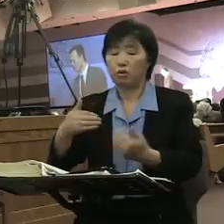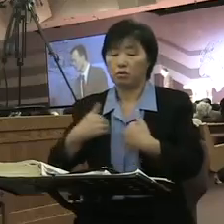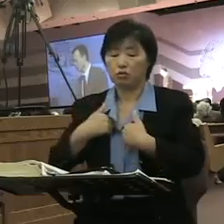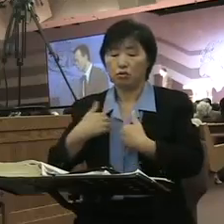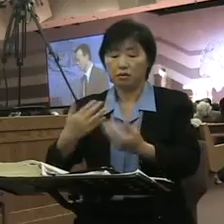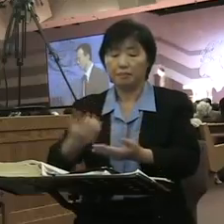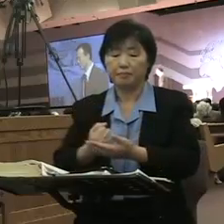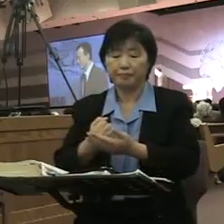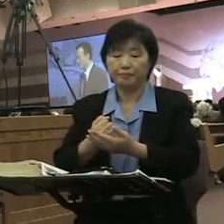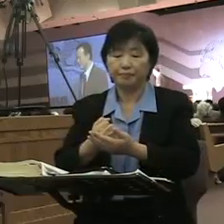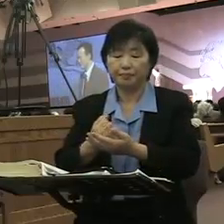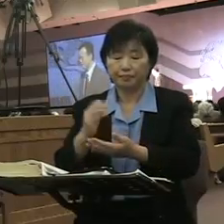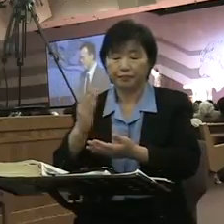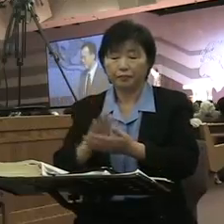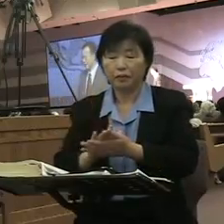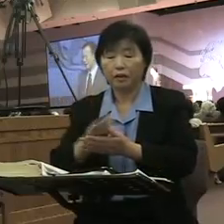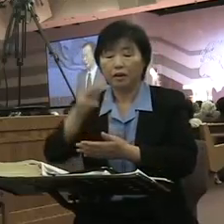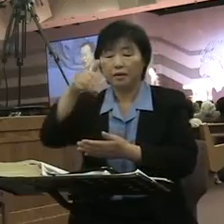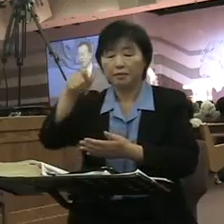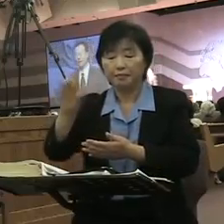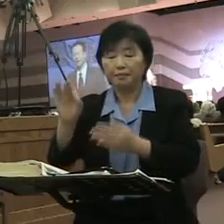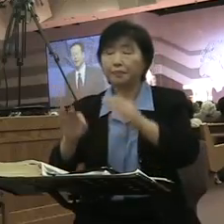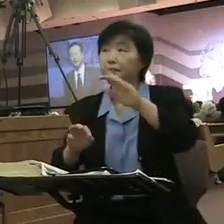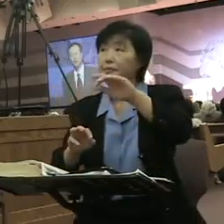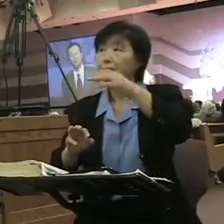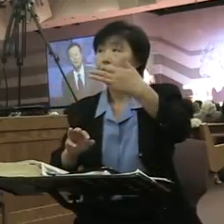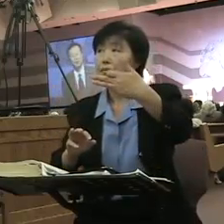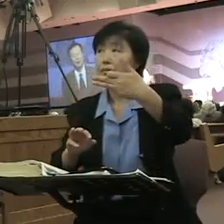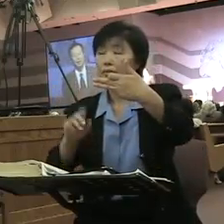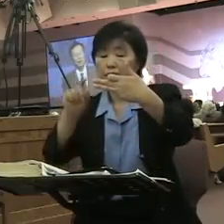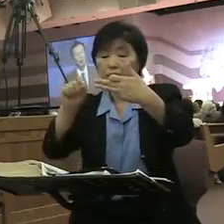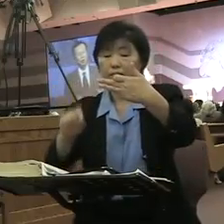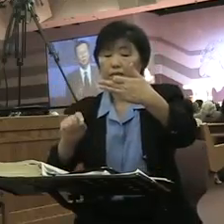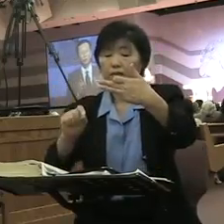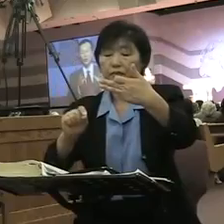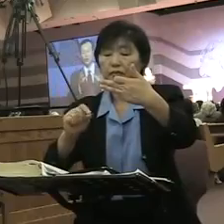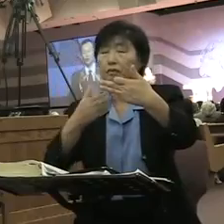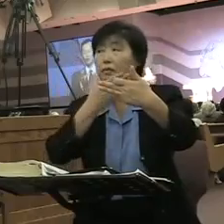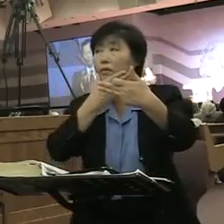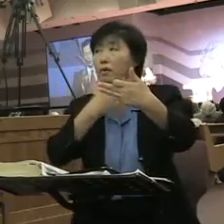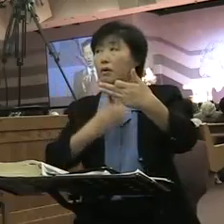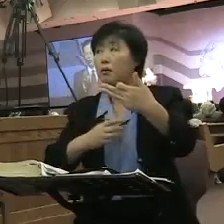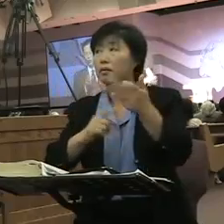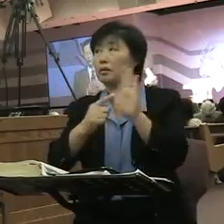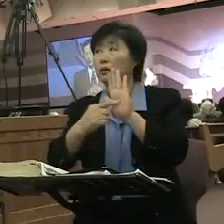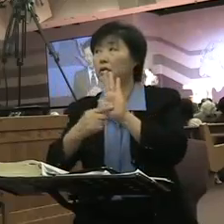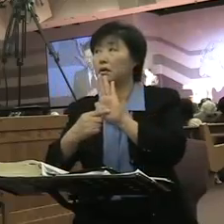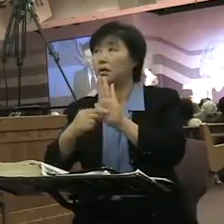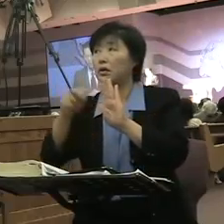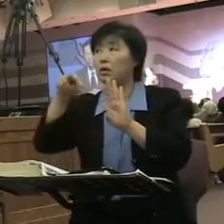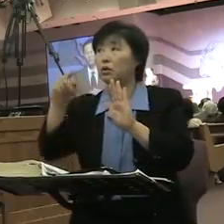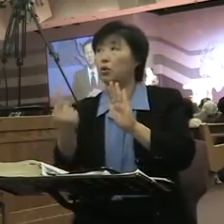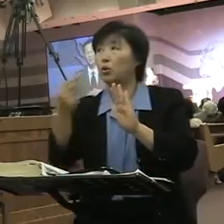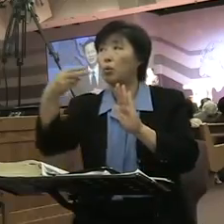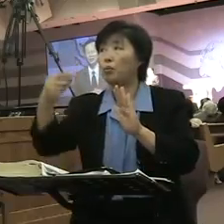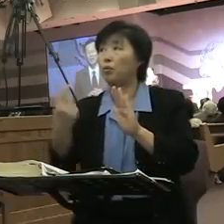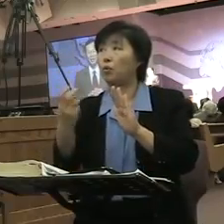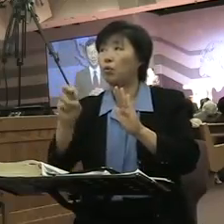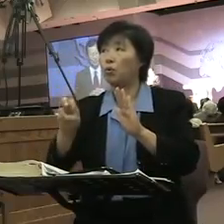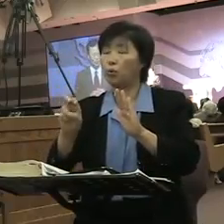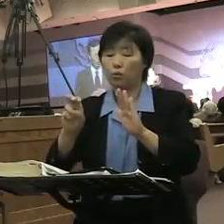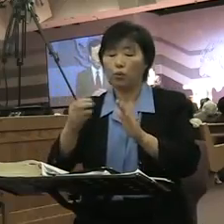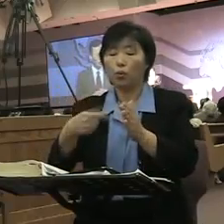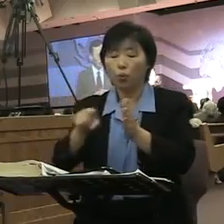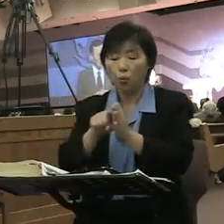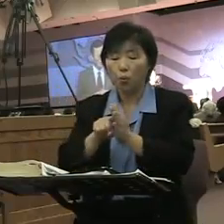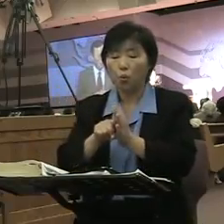여러분, 창세기 18장에 아브라함이 나타나서 소돔을 위해 중보 기도하고 있죠. 기억하시죠?